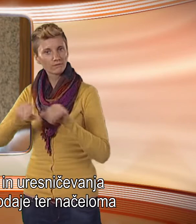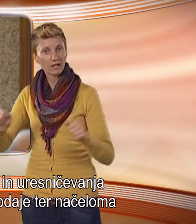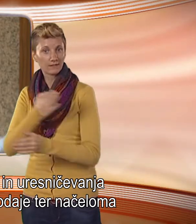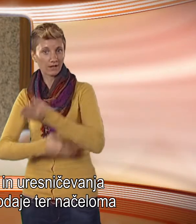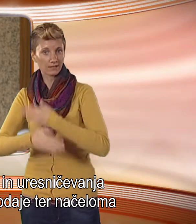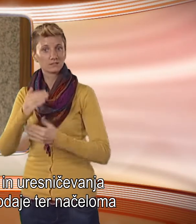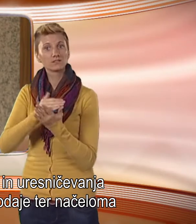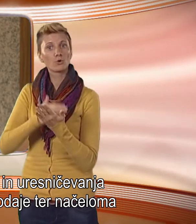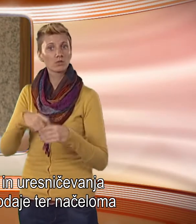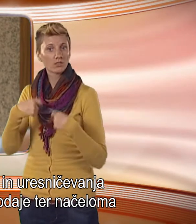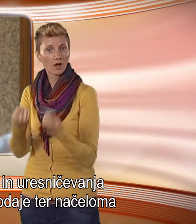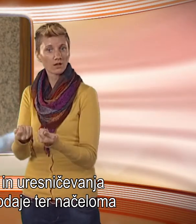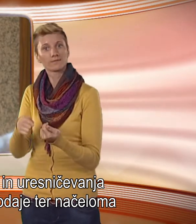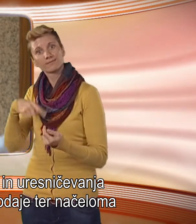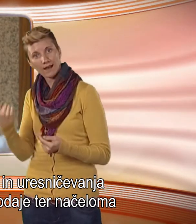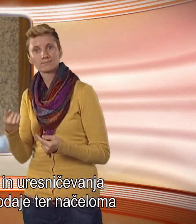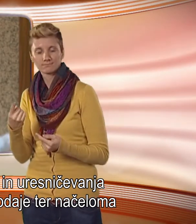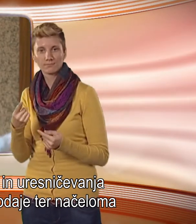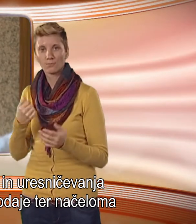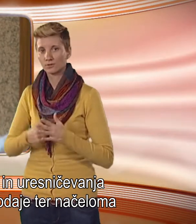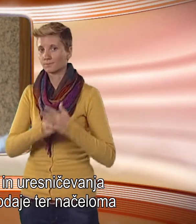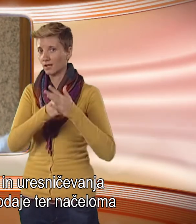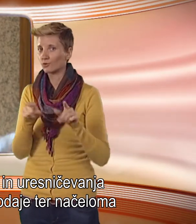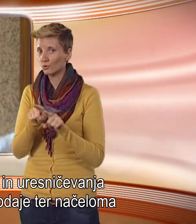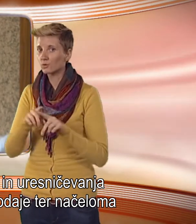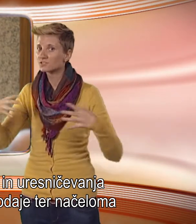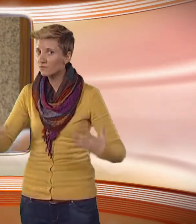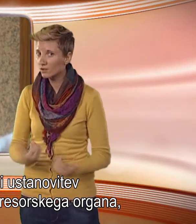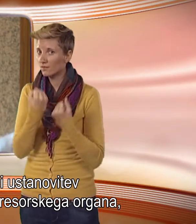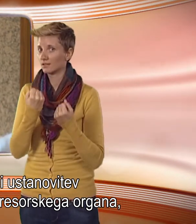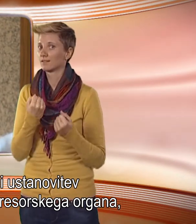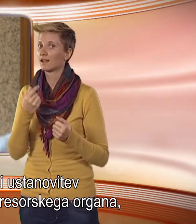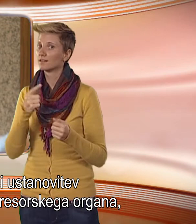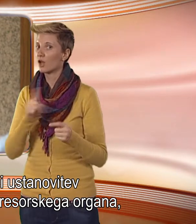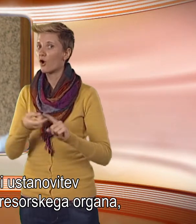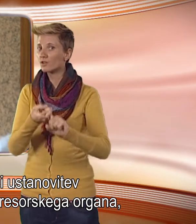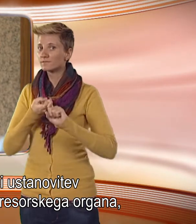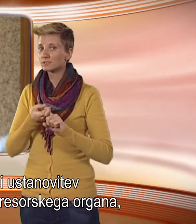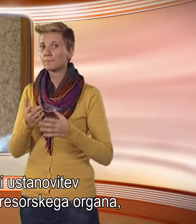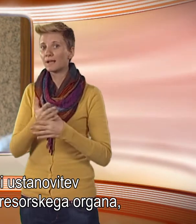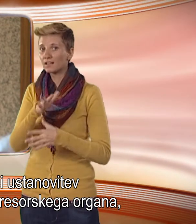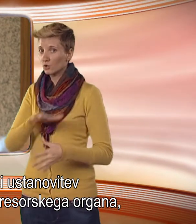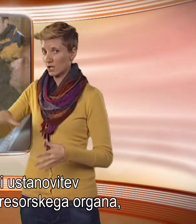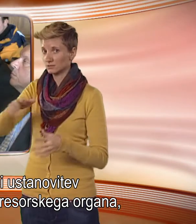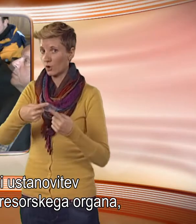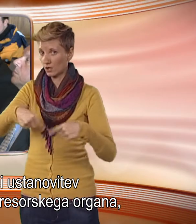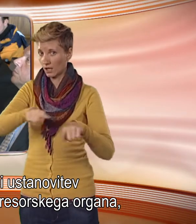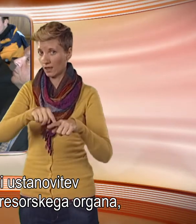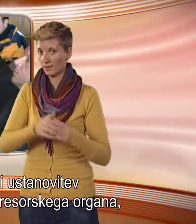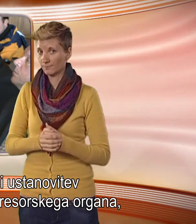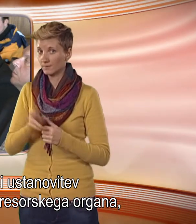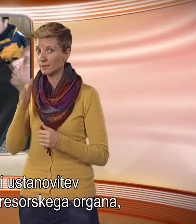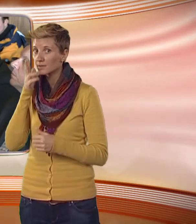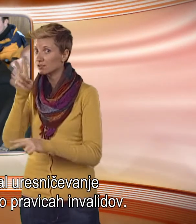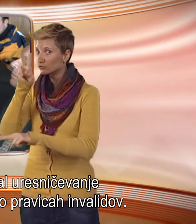invalidske zakonodaje ter načeloma podprla tudi ustanovitev neodvisnega medresorskega organa, ki bi nadzoroval